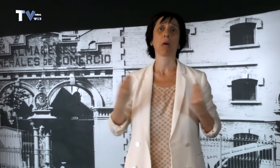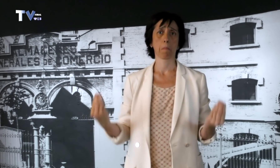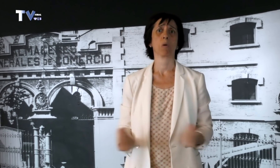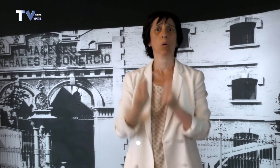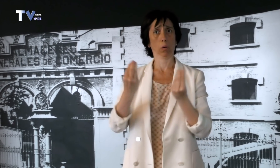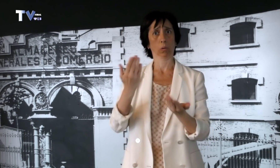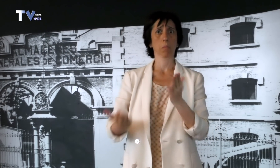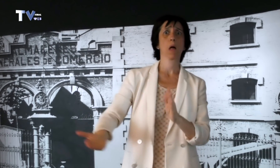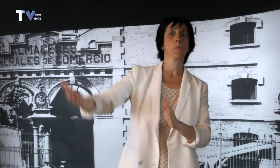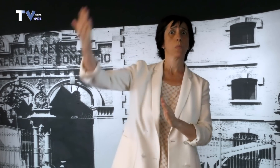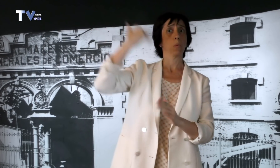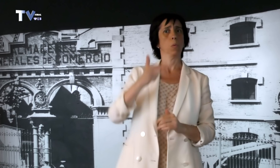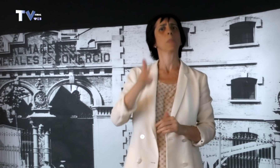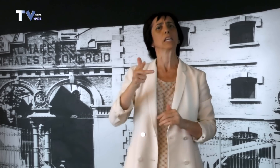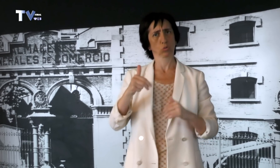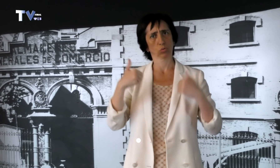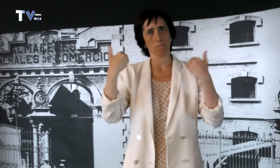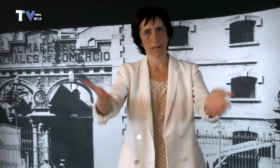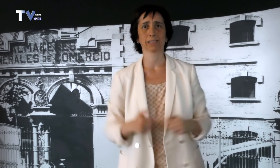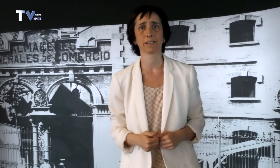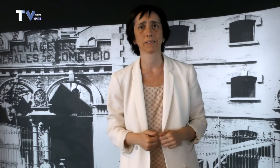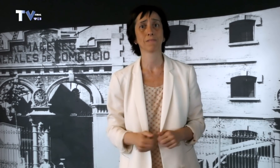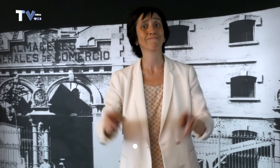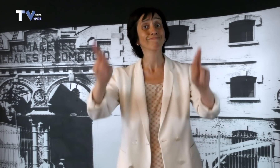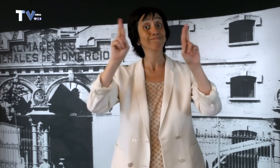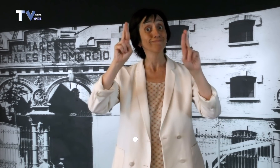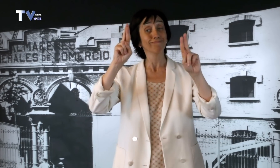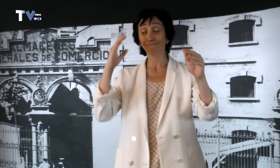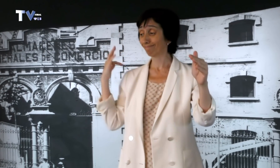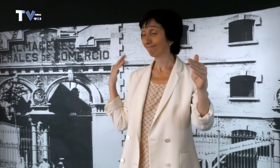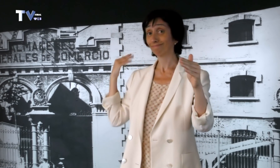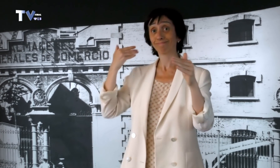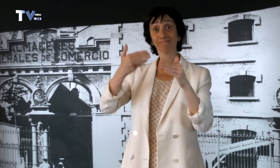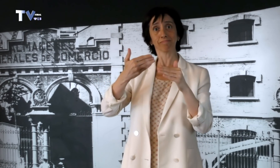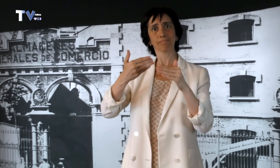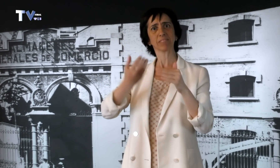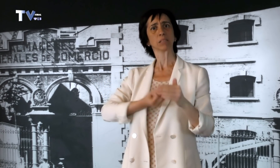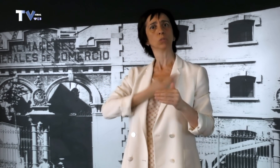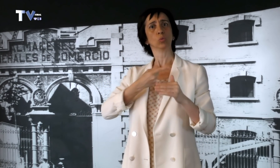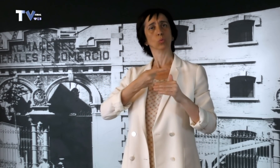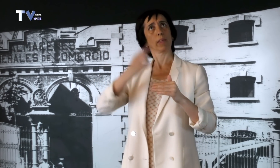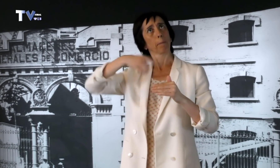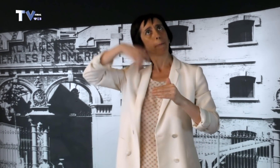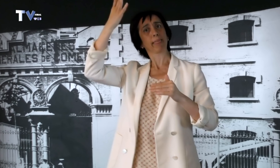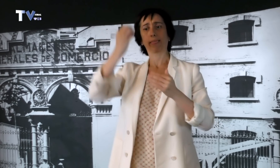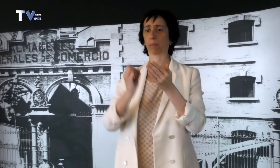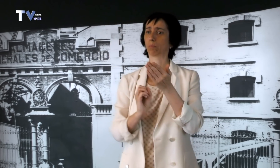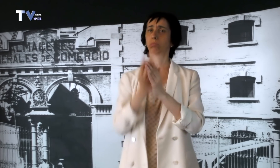Catalunya tinguin una vida millor comparada amb la història enrere. Així que fins ara, moltíssima sort, perquè també